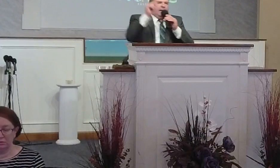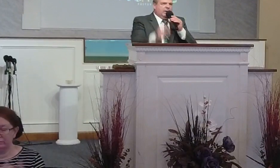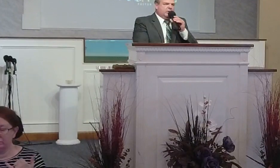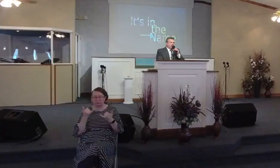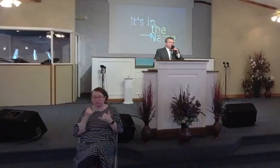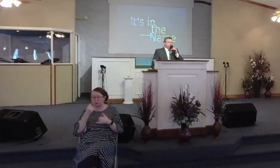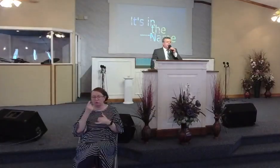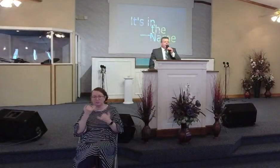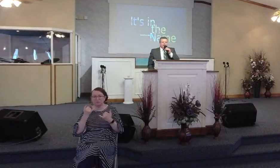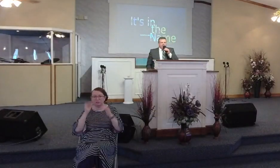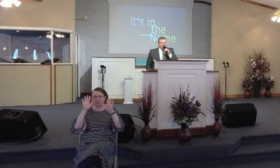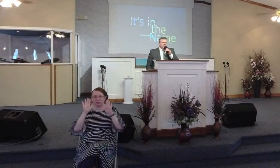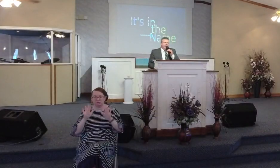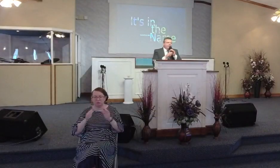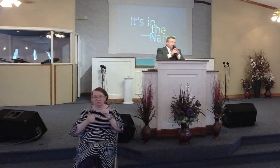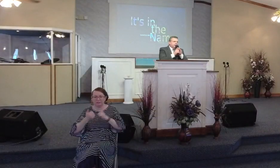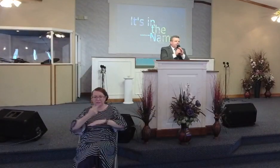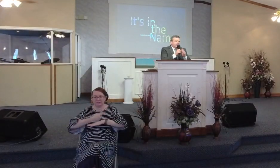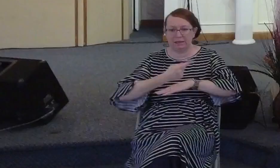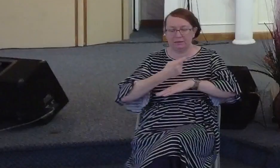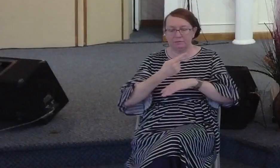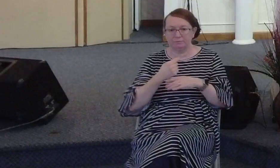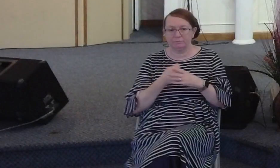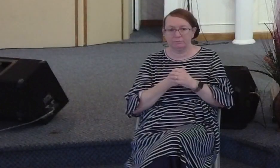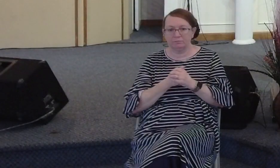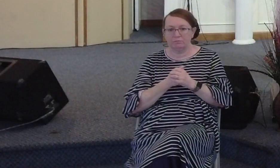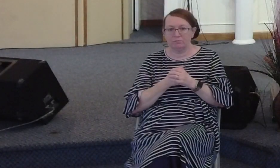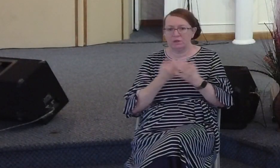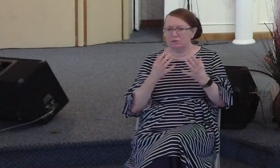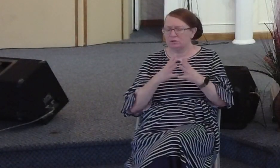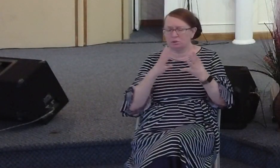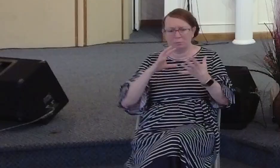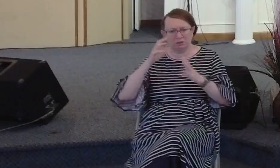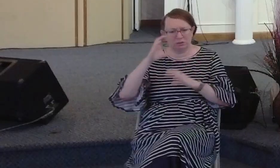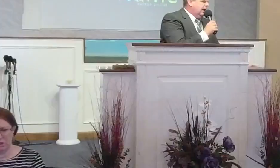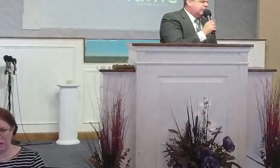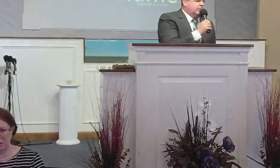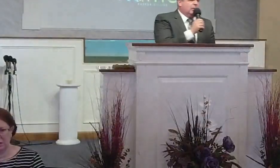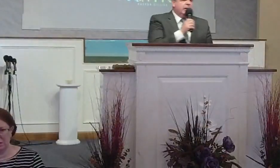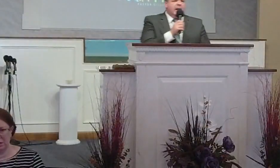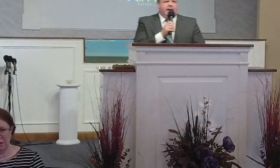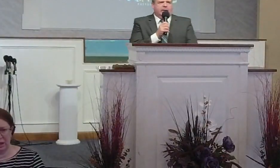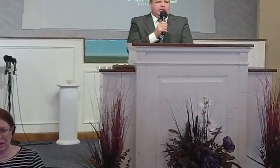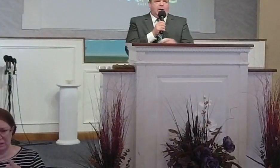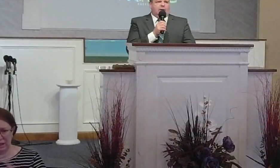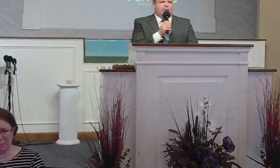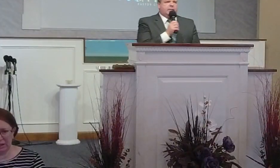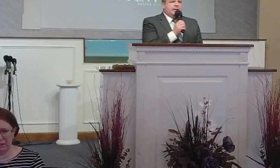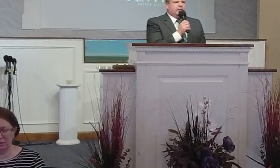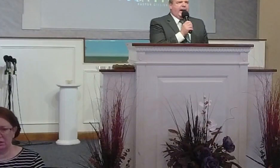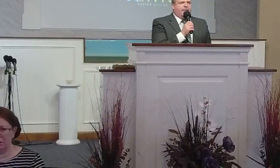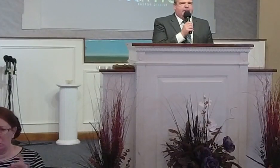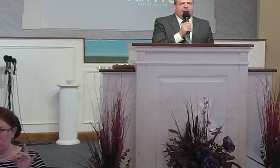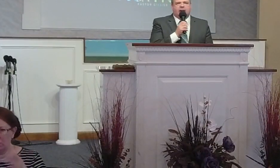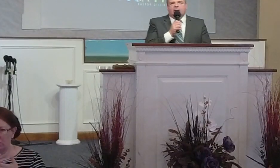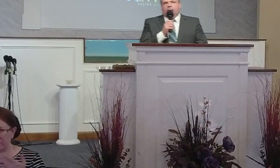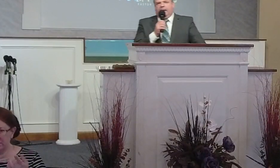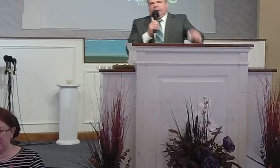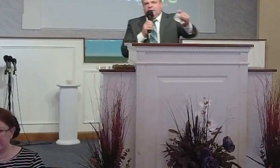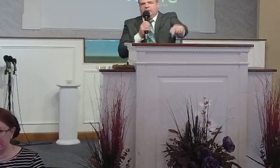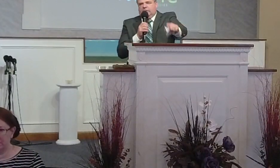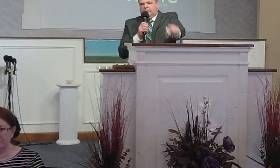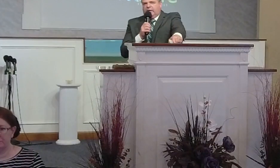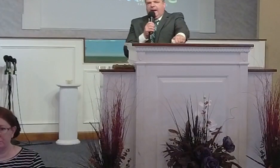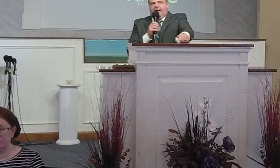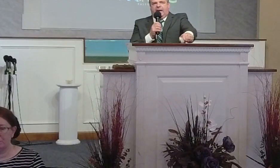completo. Este es el día más grandioso de la iglesia. Pero pastor, hay un montón de caos que está sucediendo y estoy